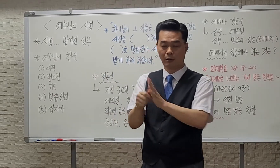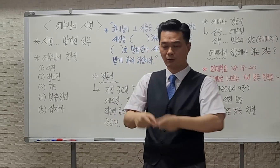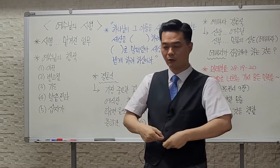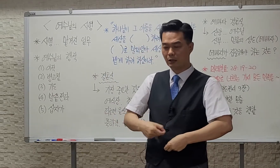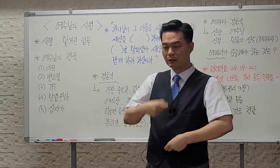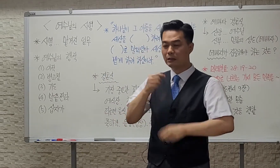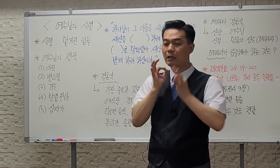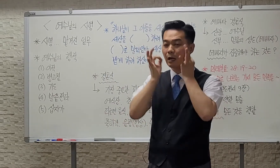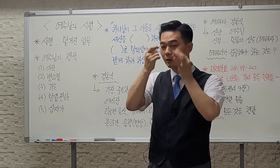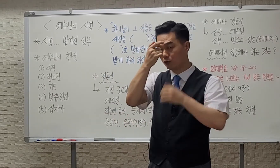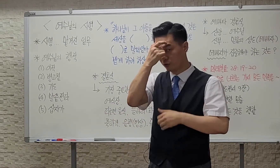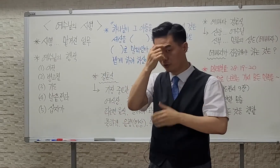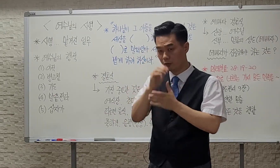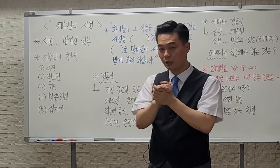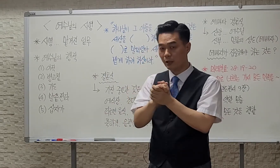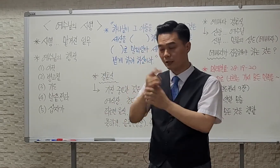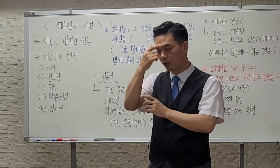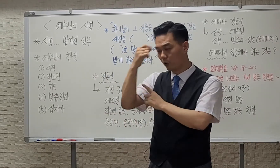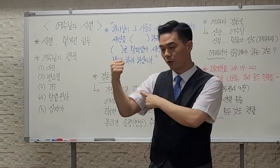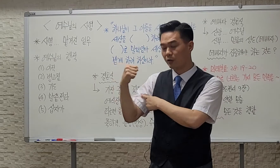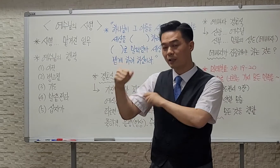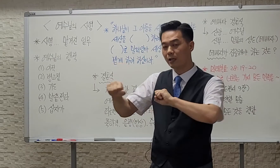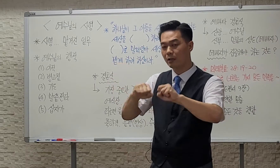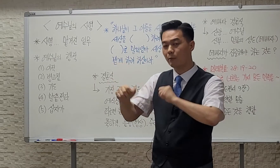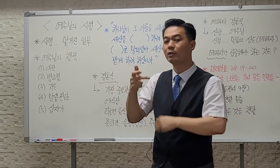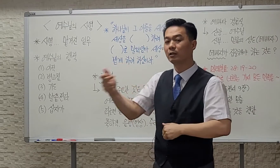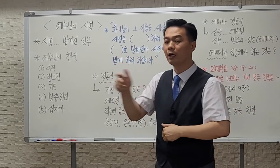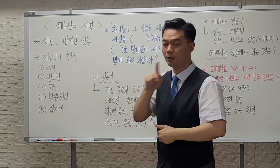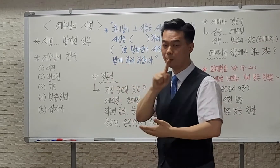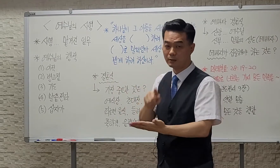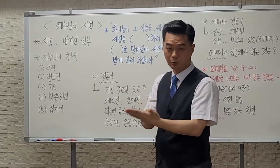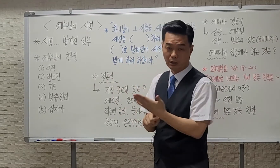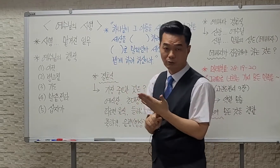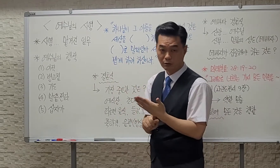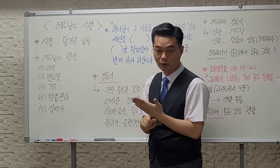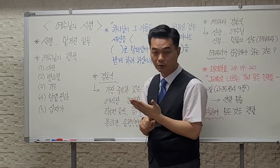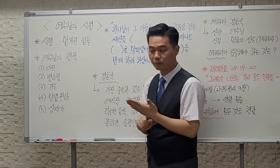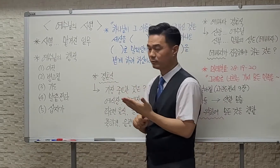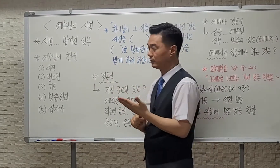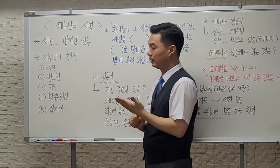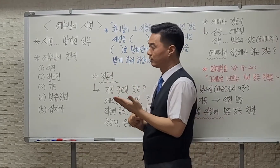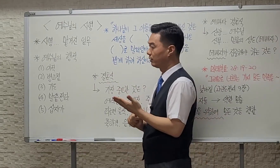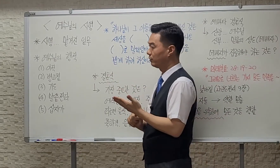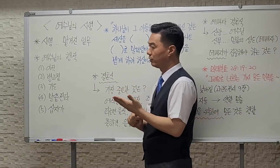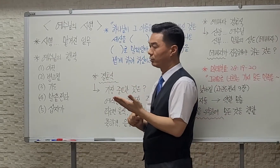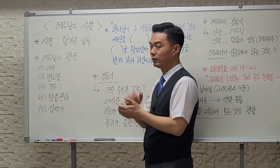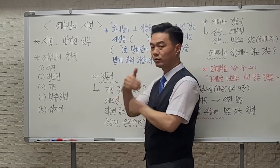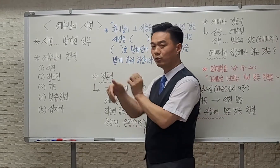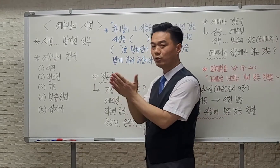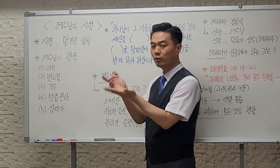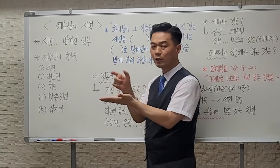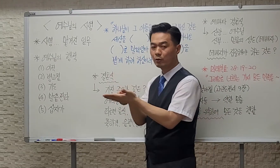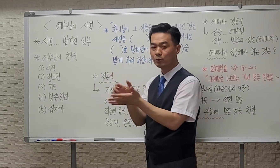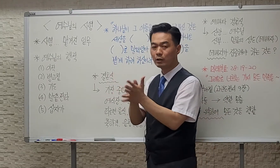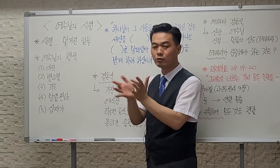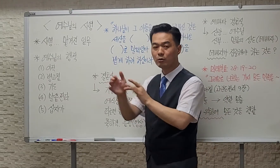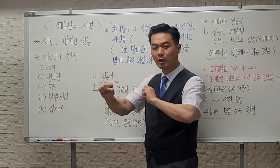그래서 의인의 간구는 기도, 역사하는 힘이 크다 이런 말씀도 나오거든요. 그래서 성경에 기록된 예수님의